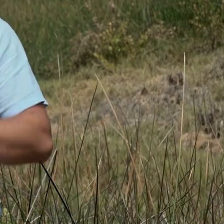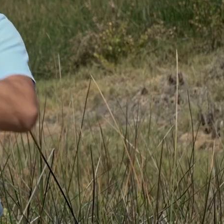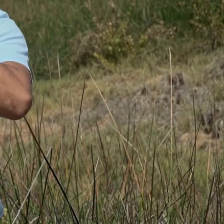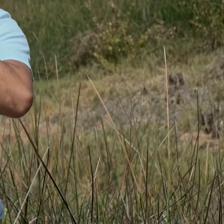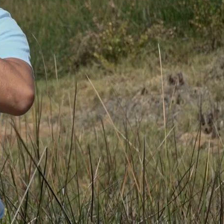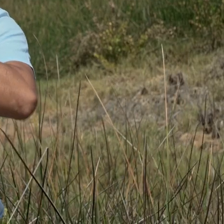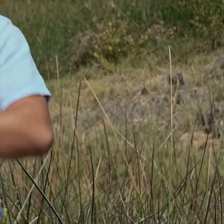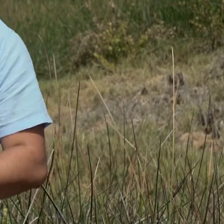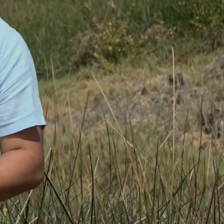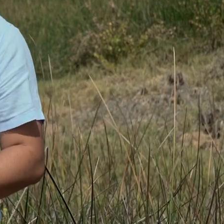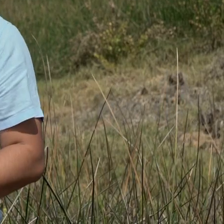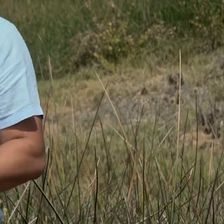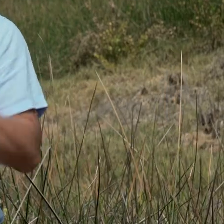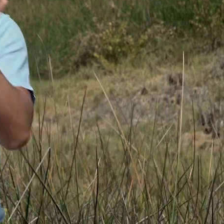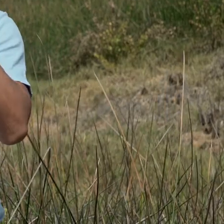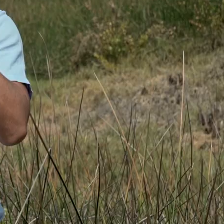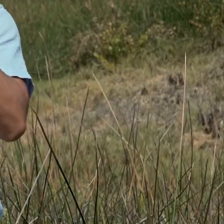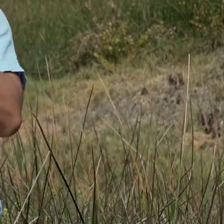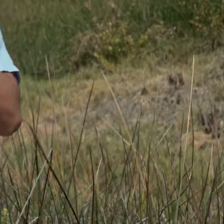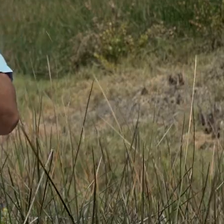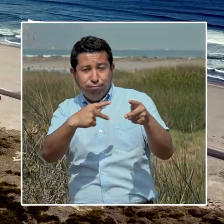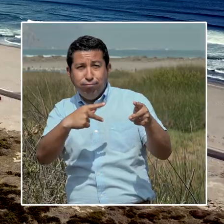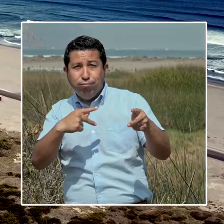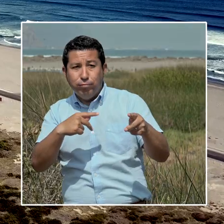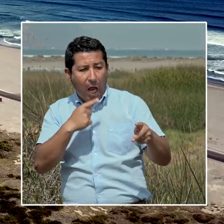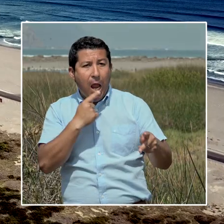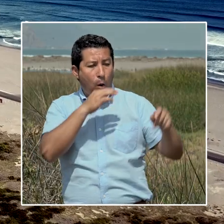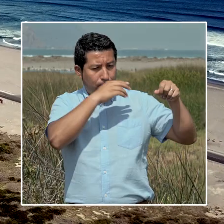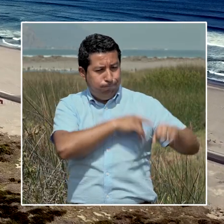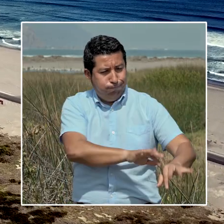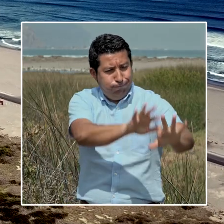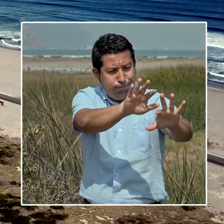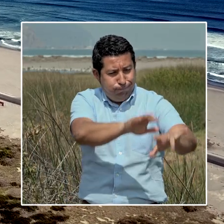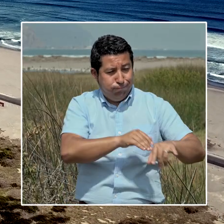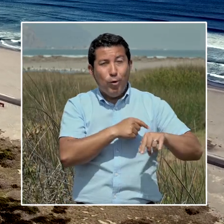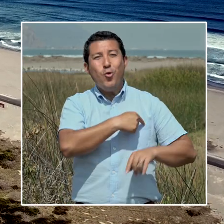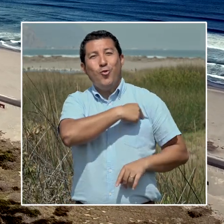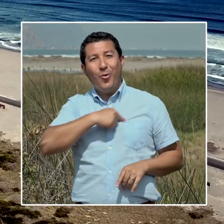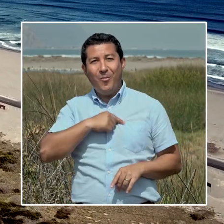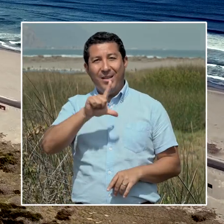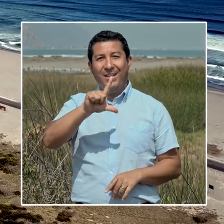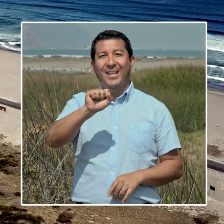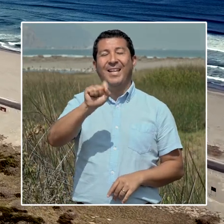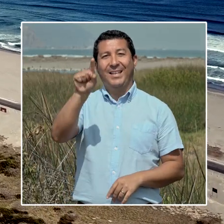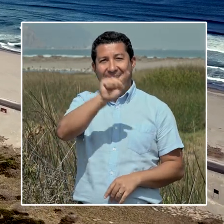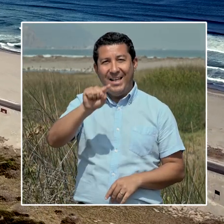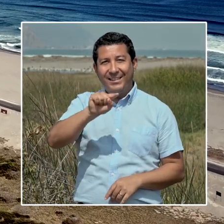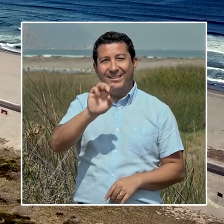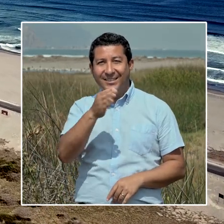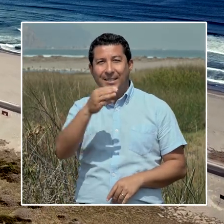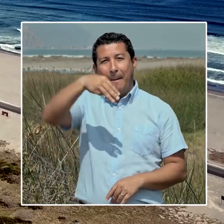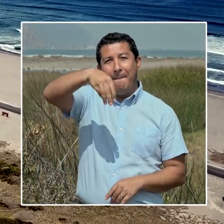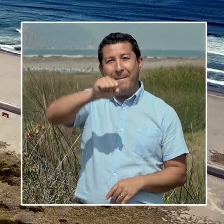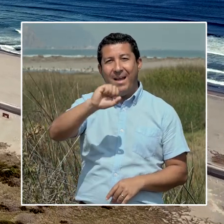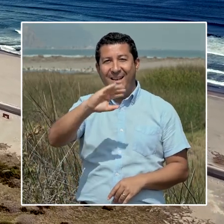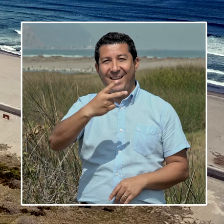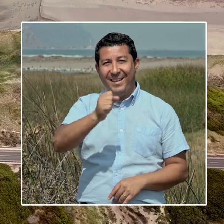a 10 km al norte de arica en la playa las machas